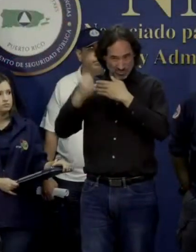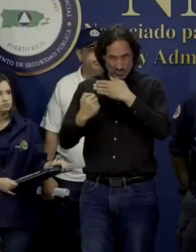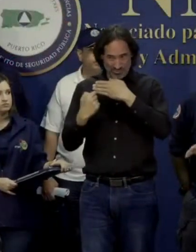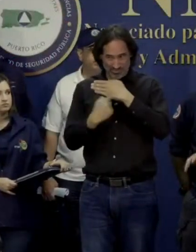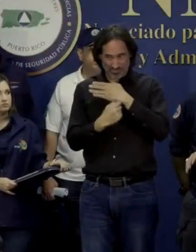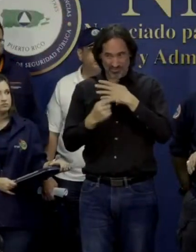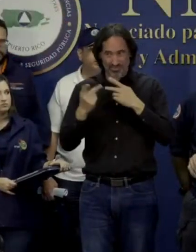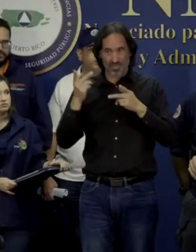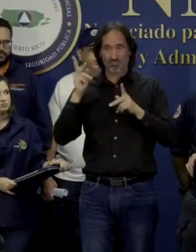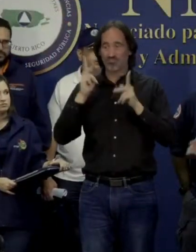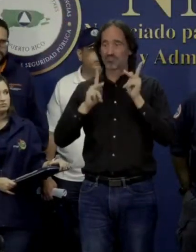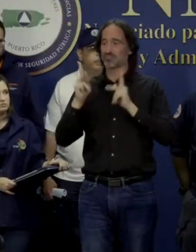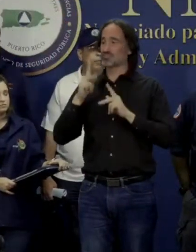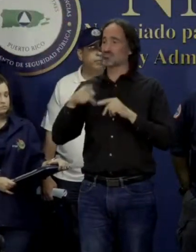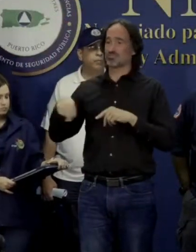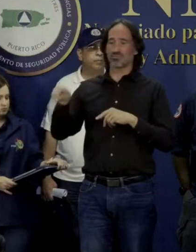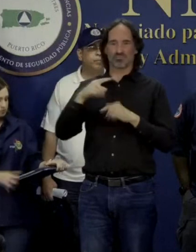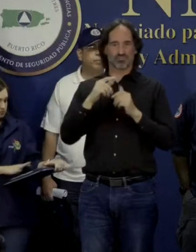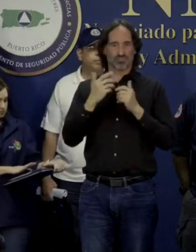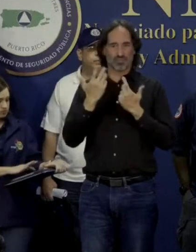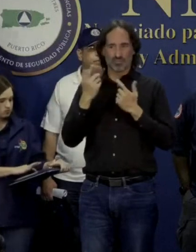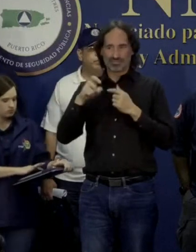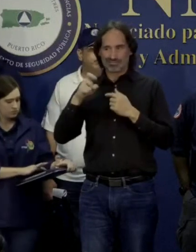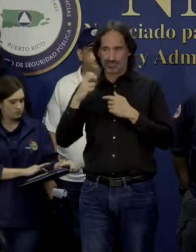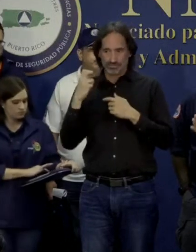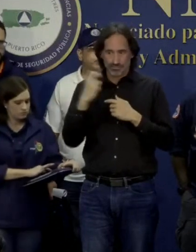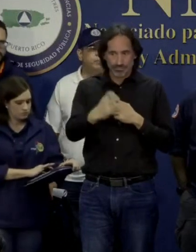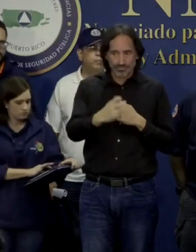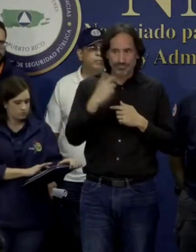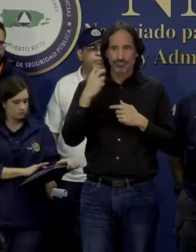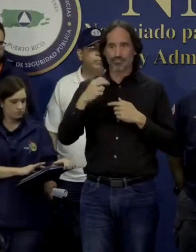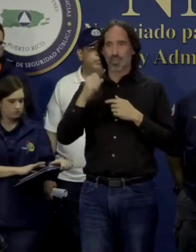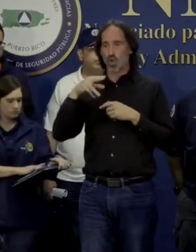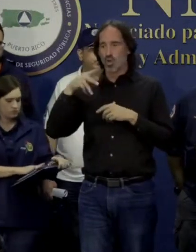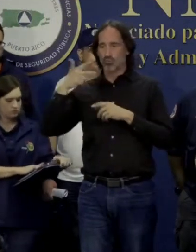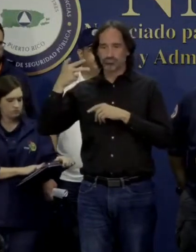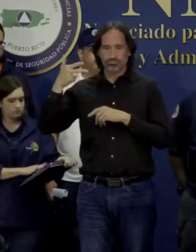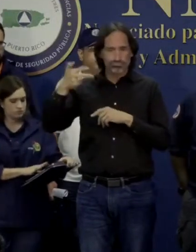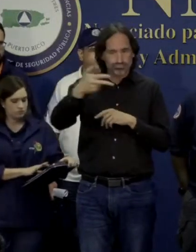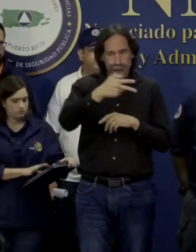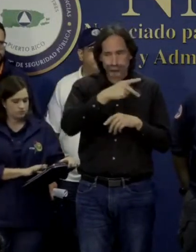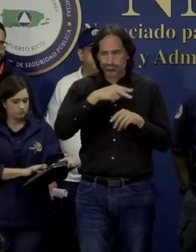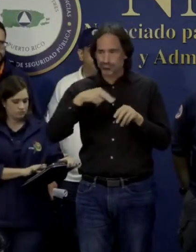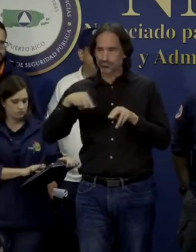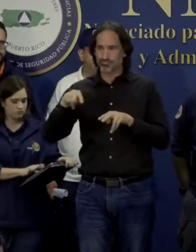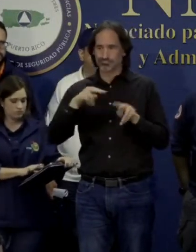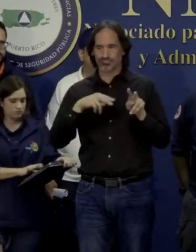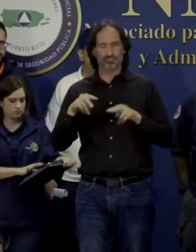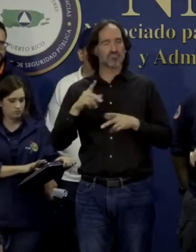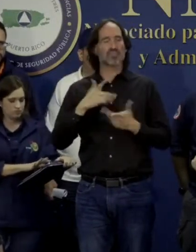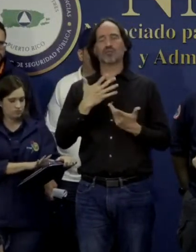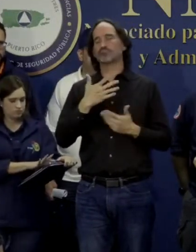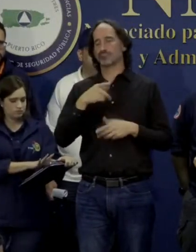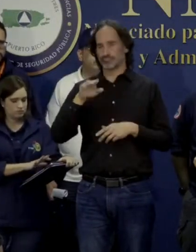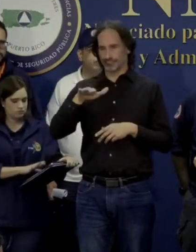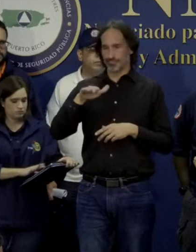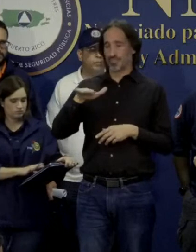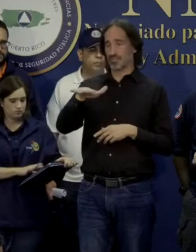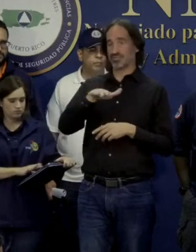Las naves que están sobrevolando comenzaron área metropolitana, ¿verdad? Se van desplegando. Recuerde que en el centro de la isla, por las montañas, tienen